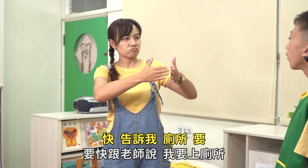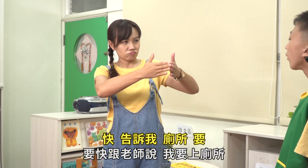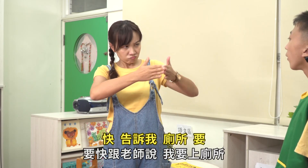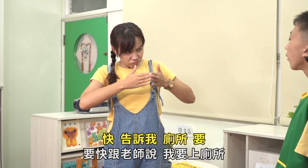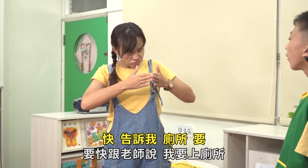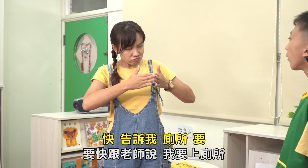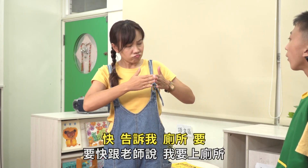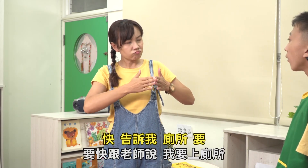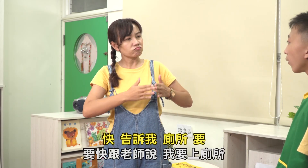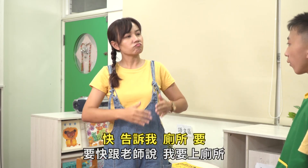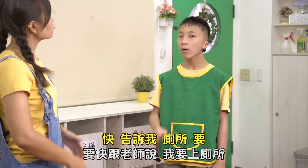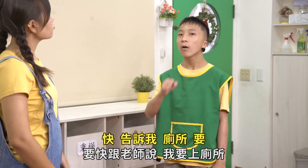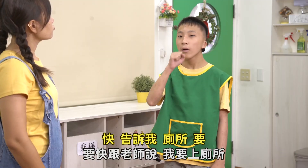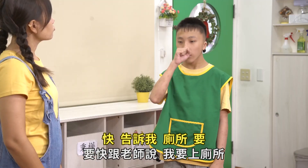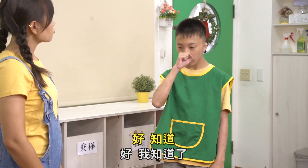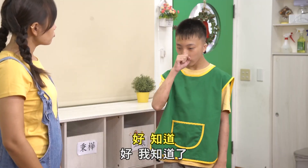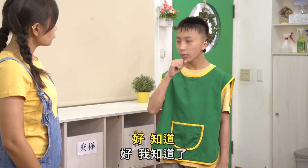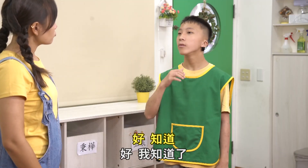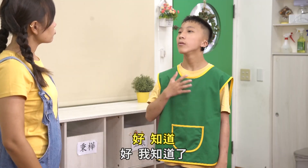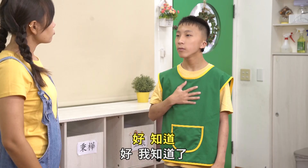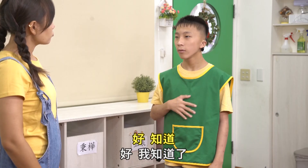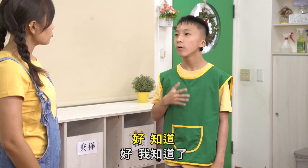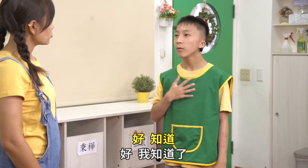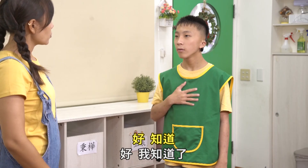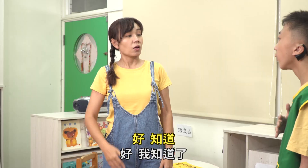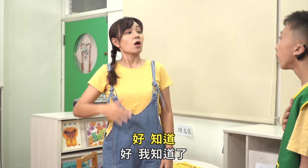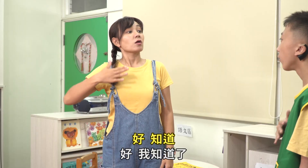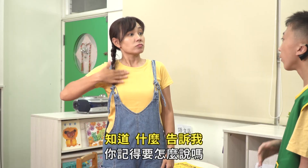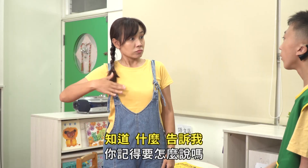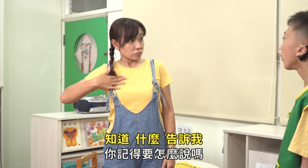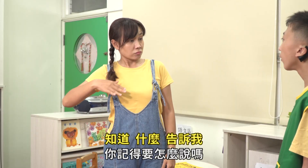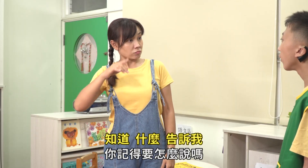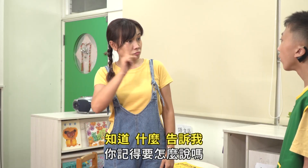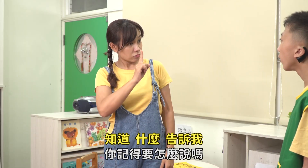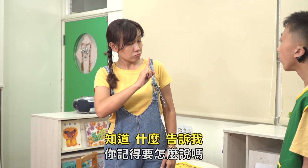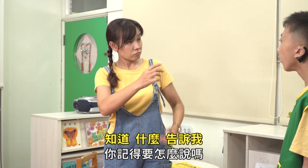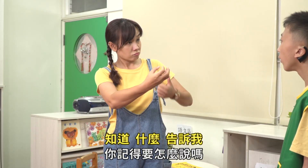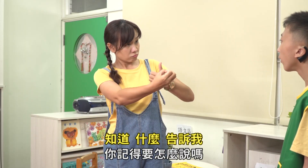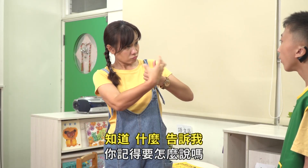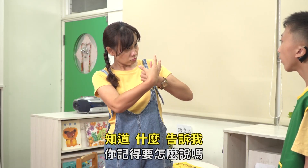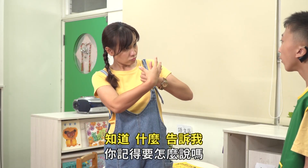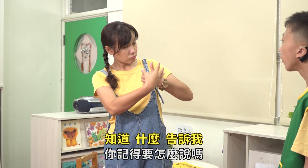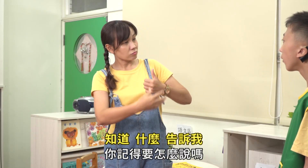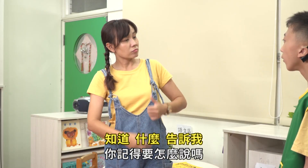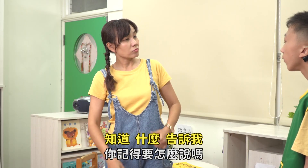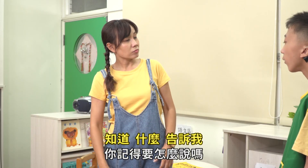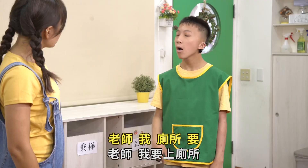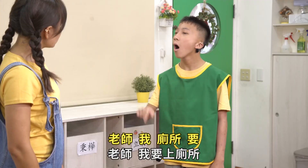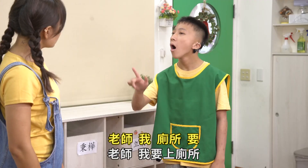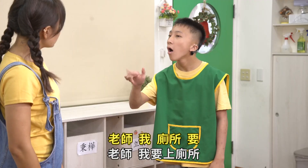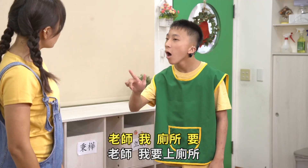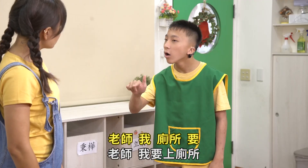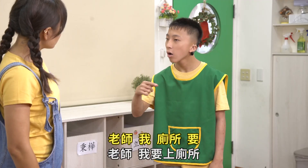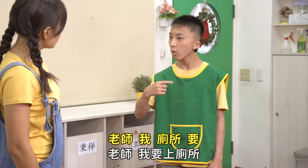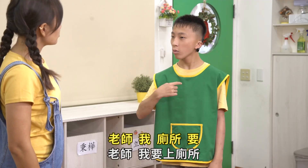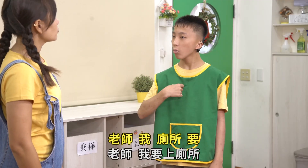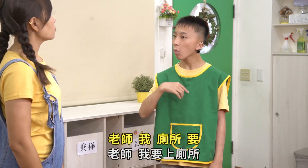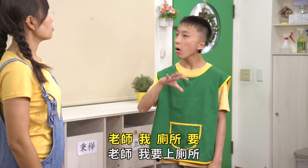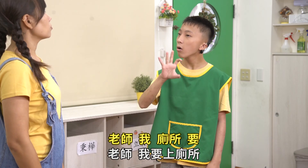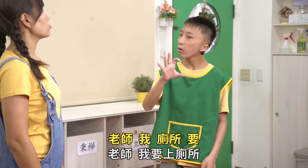要上厕所。 好，我知道了。 你记得要怎么说吗？ 老师，我要